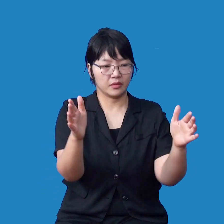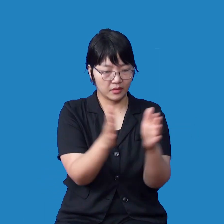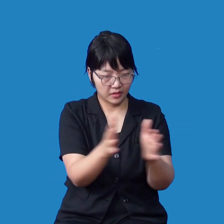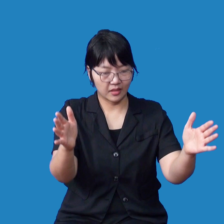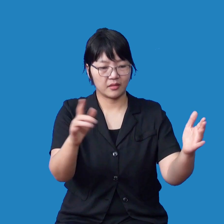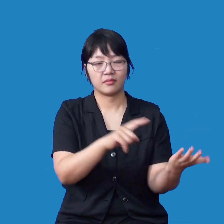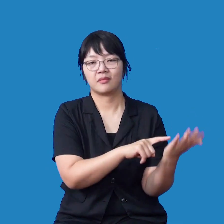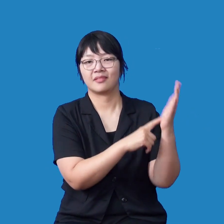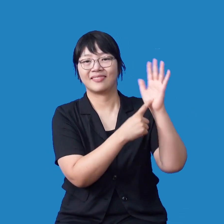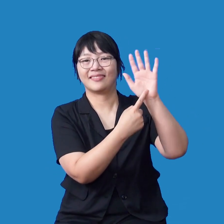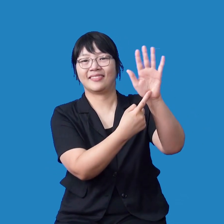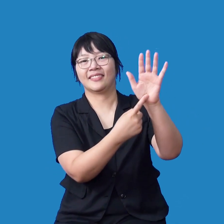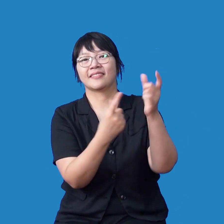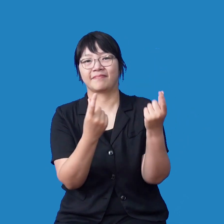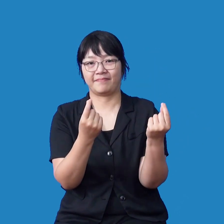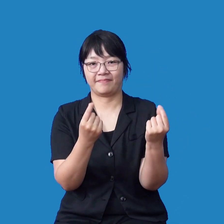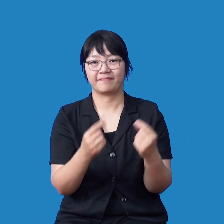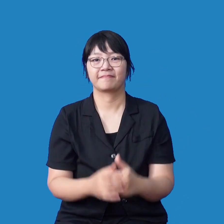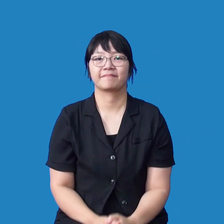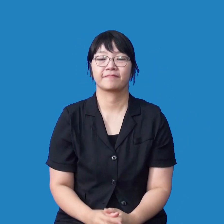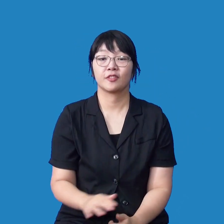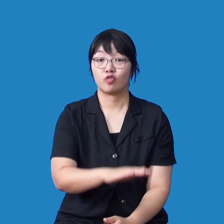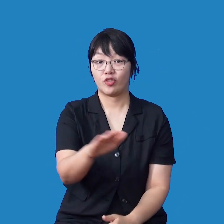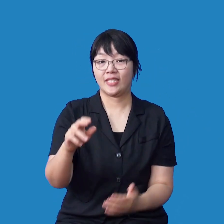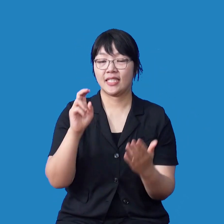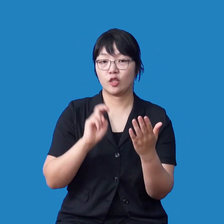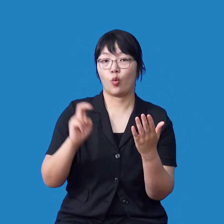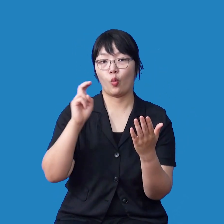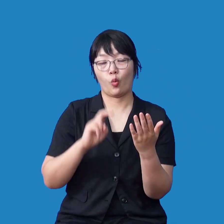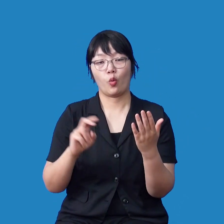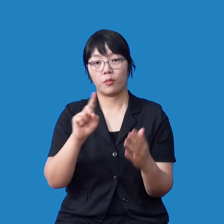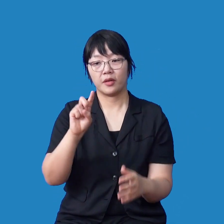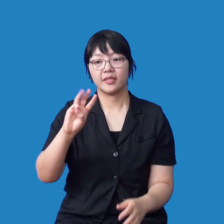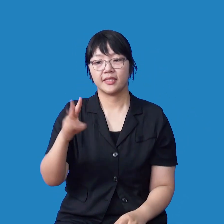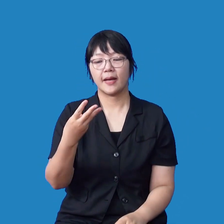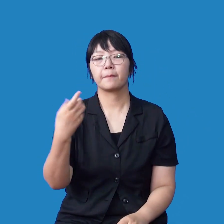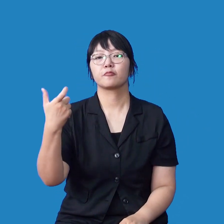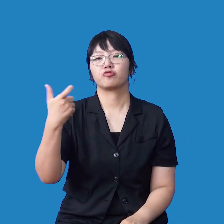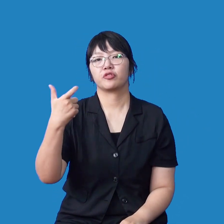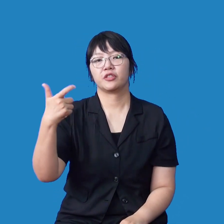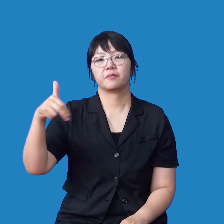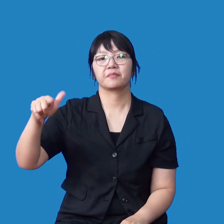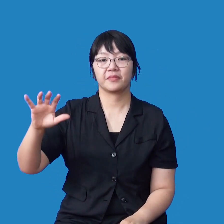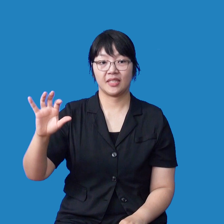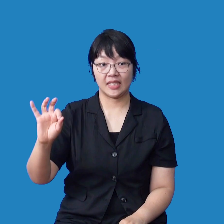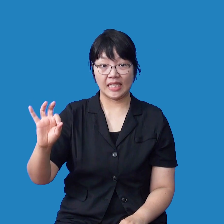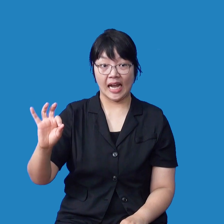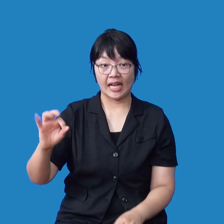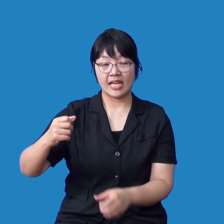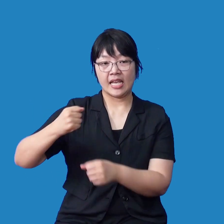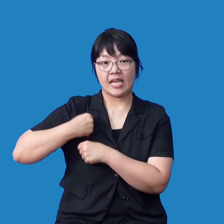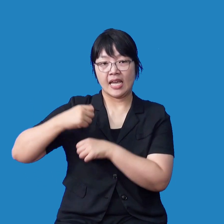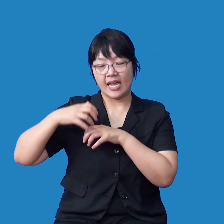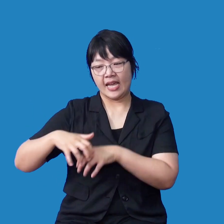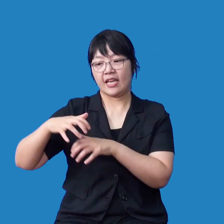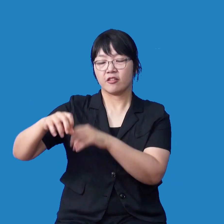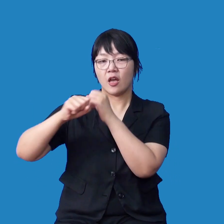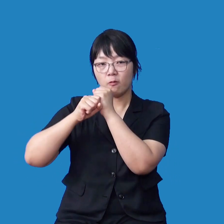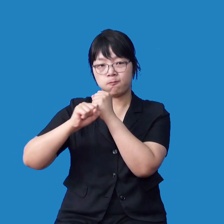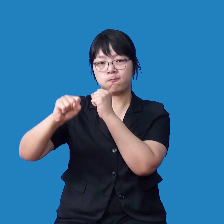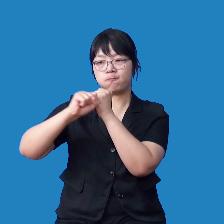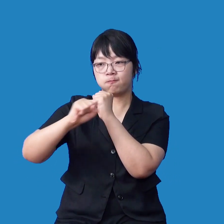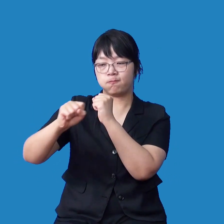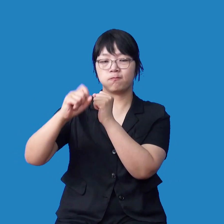것입니다. 그래서 우리가 부르는 찬송가 360장에도 행군 나팔 소리에